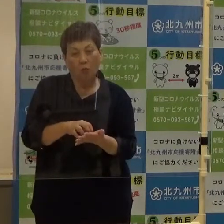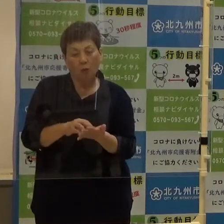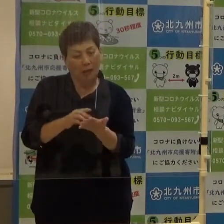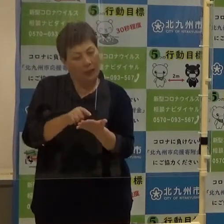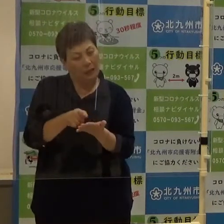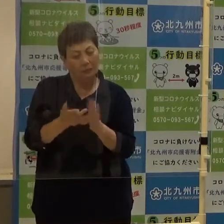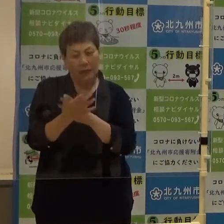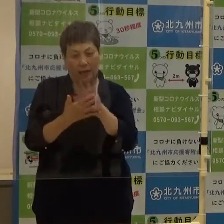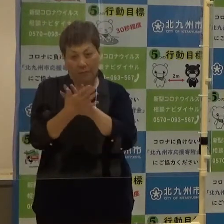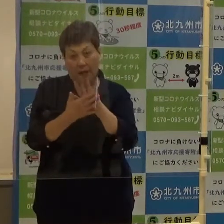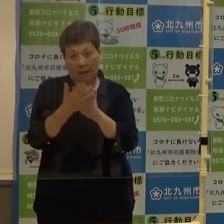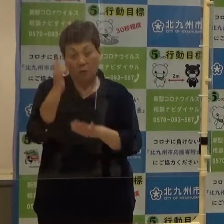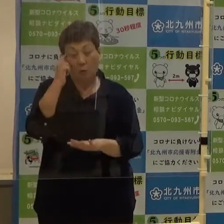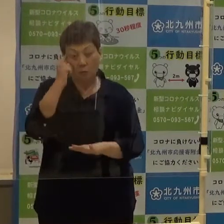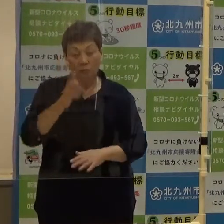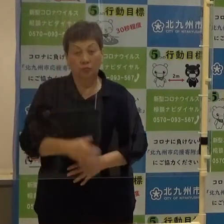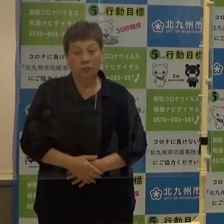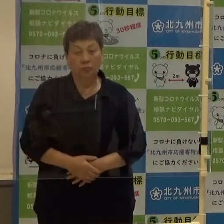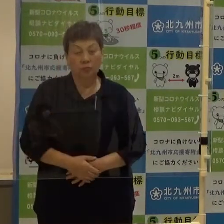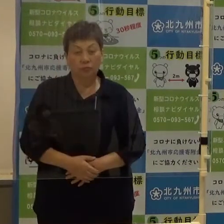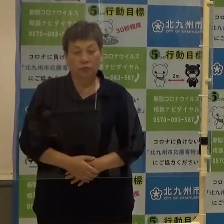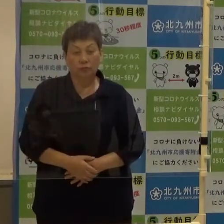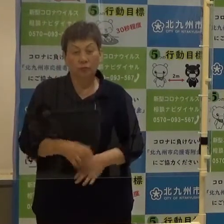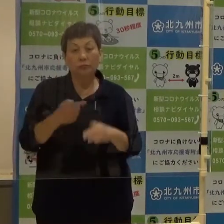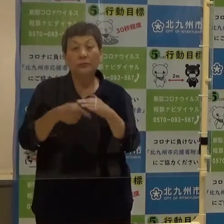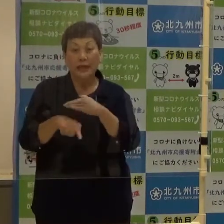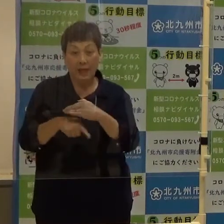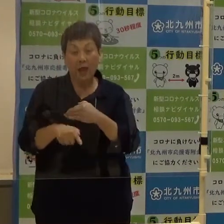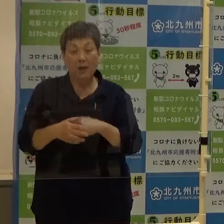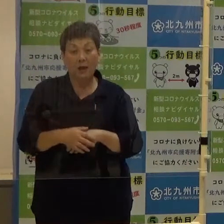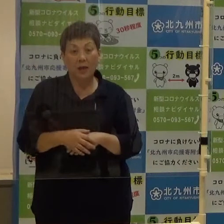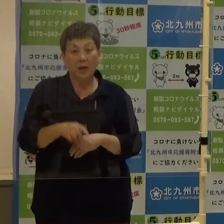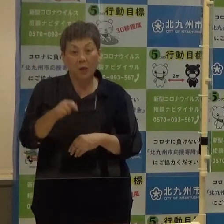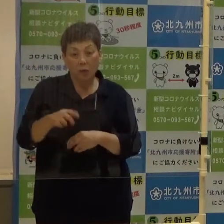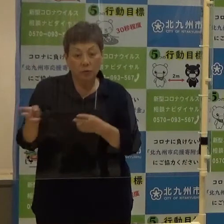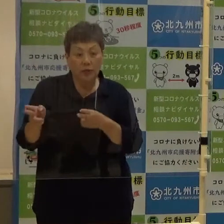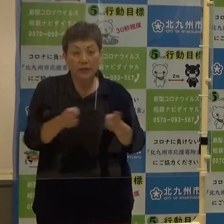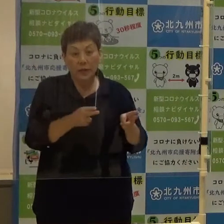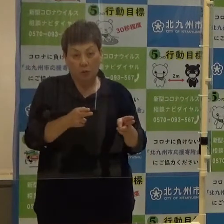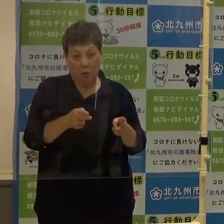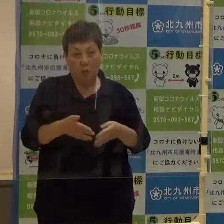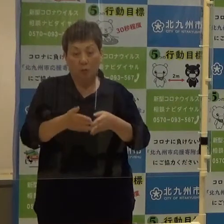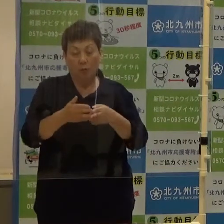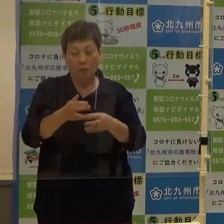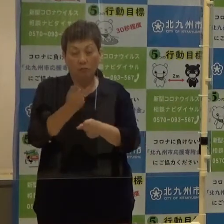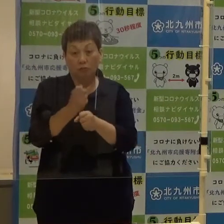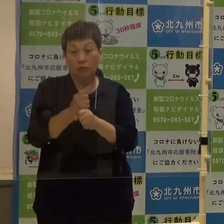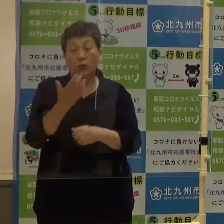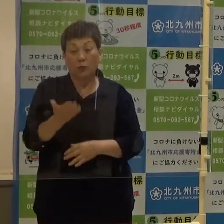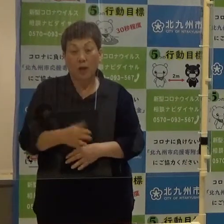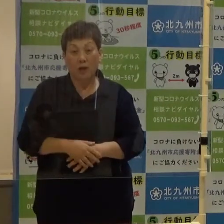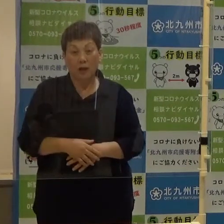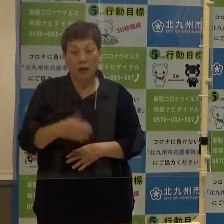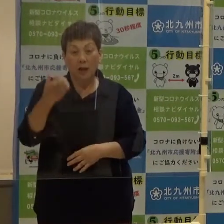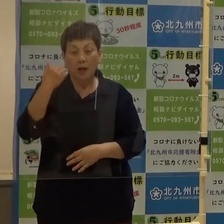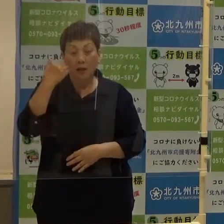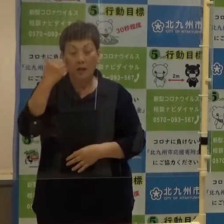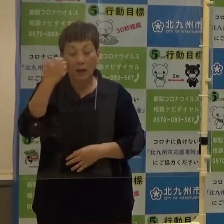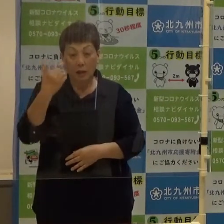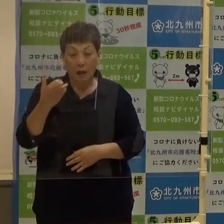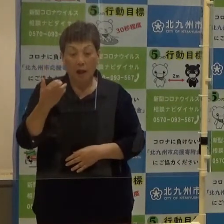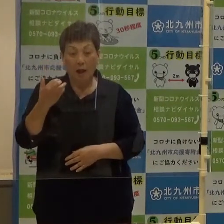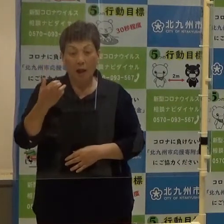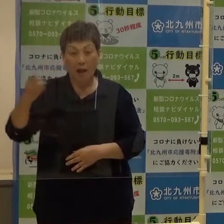曖昧なように思われるんですけれども、なぜそのこういう制度にしたのか、逆にその誰かがチェックする